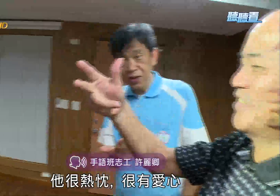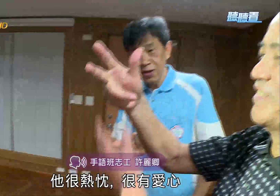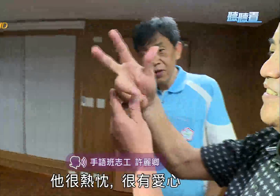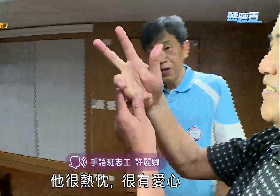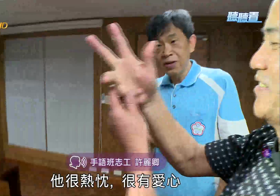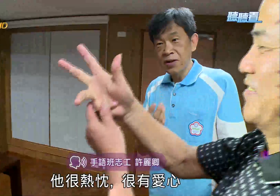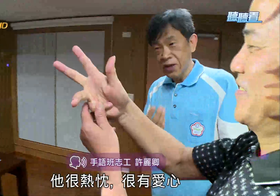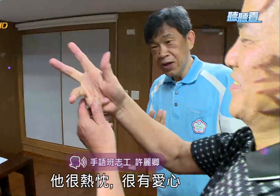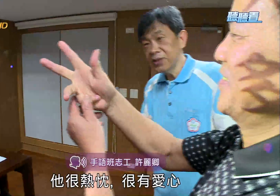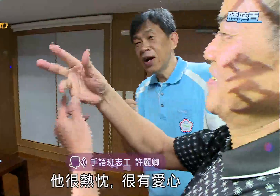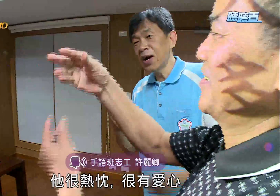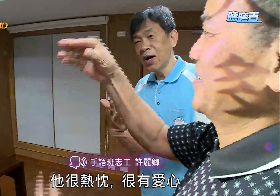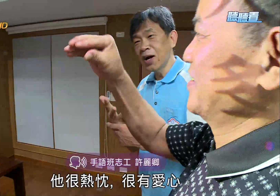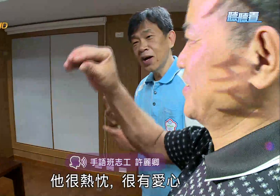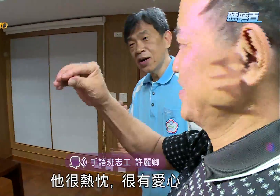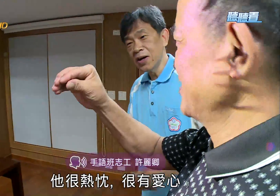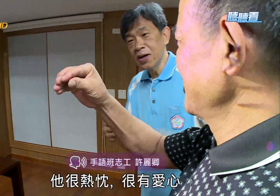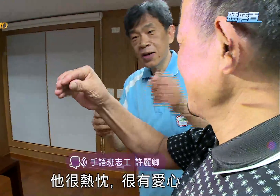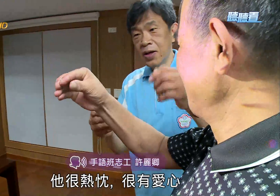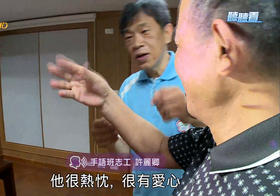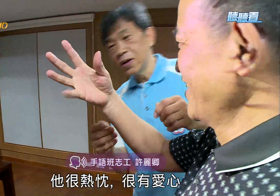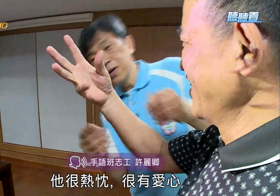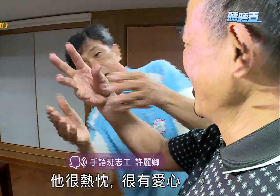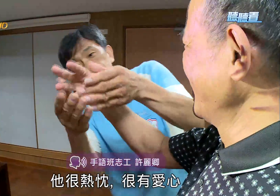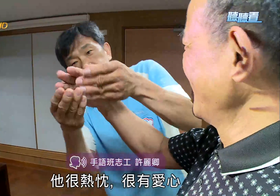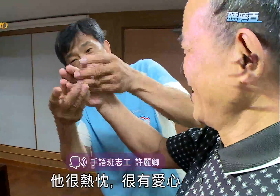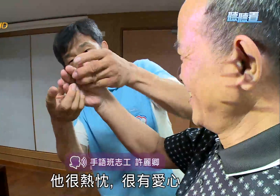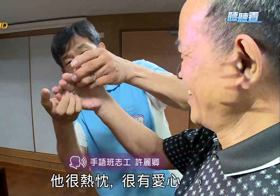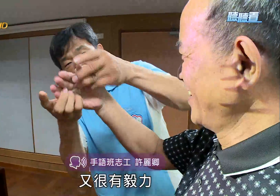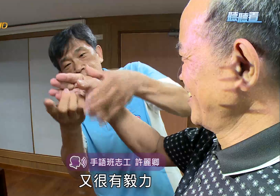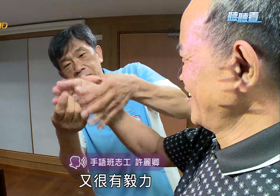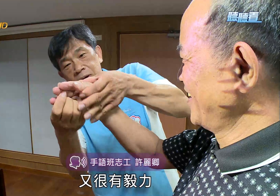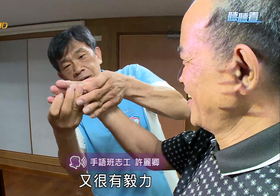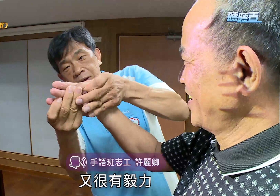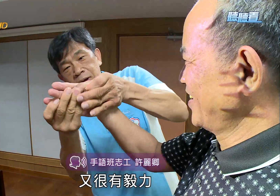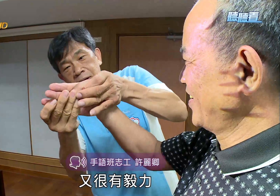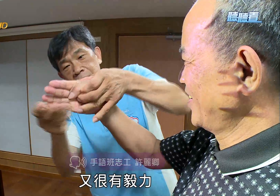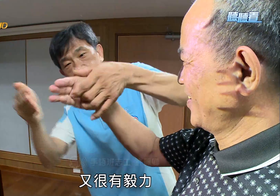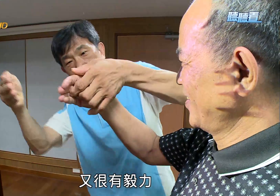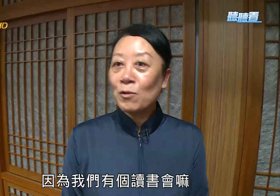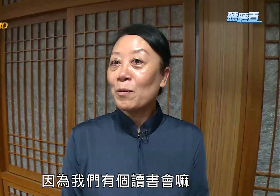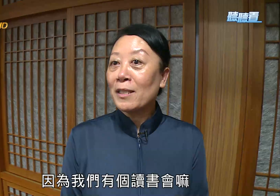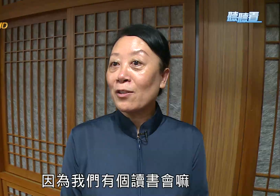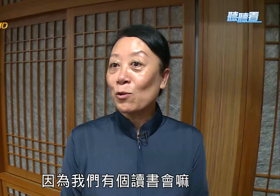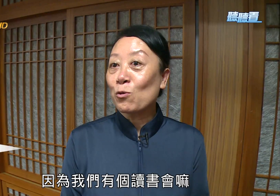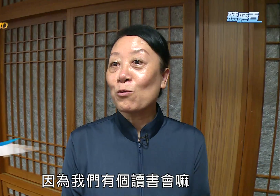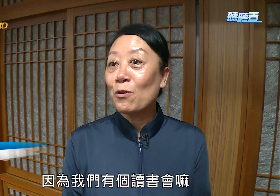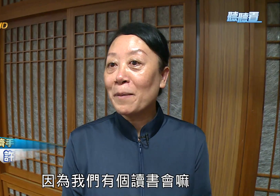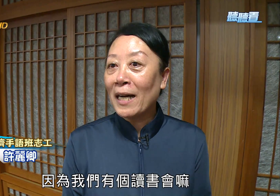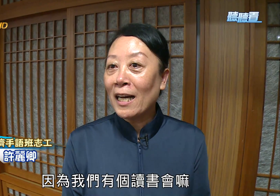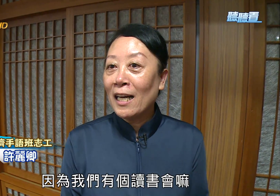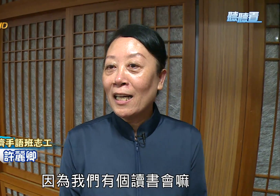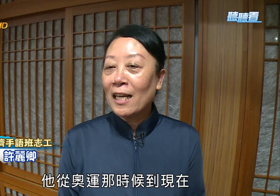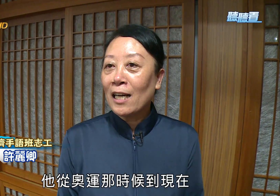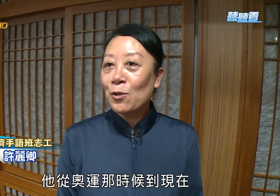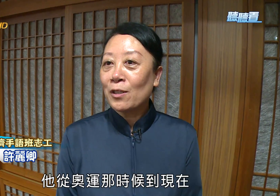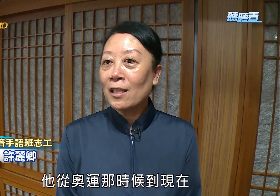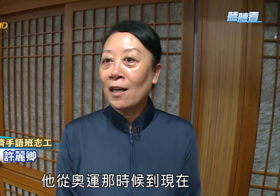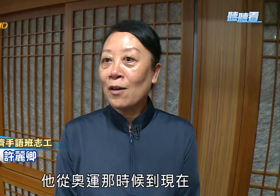很热诚，很有爱心，又很有毅力，因为我们有个读书会嘛。他从那个奥